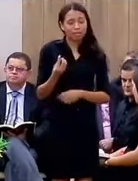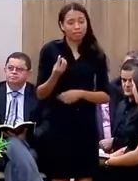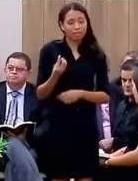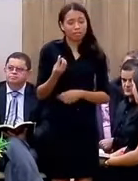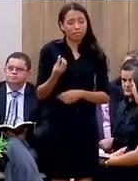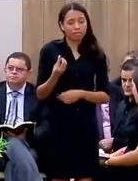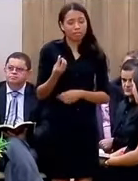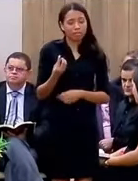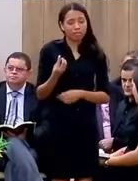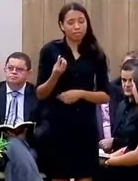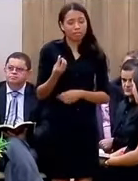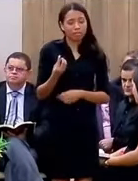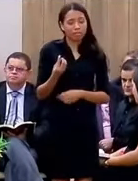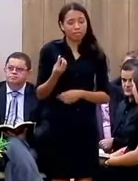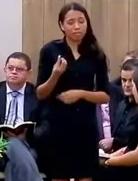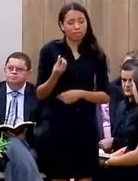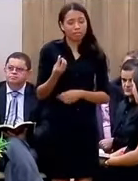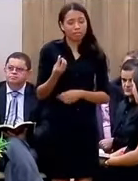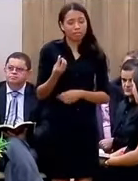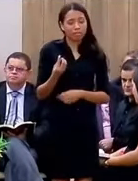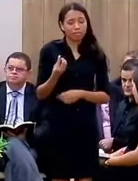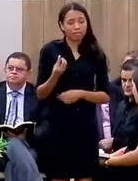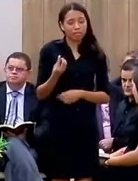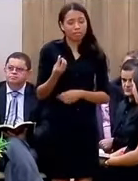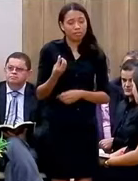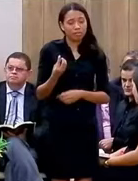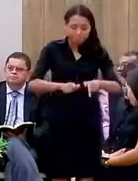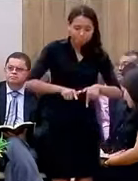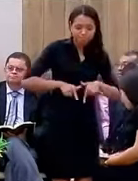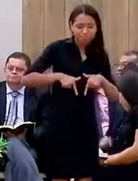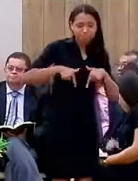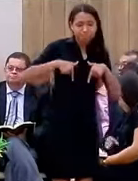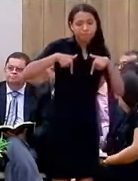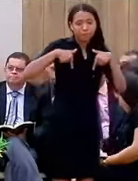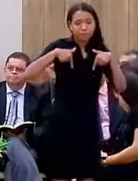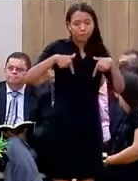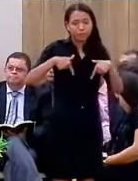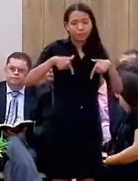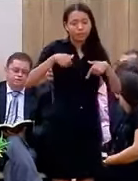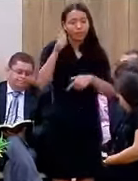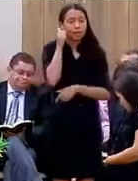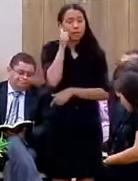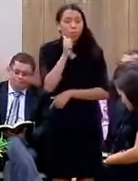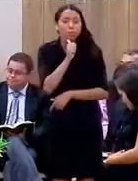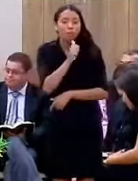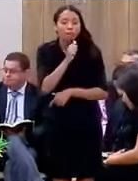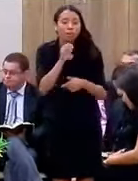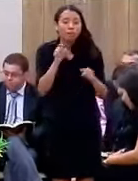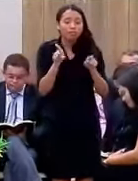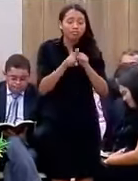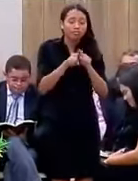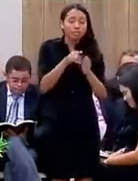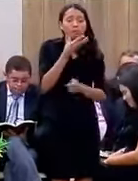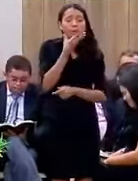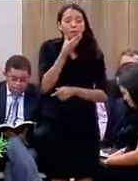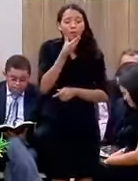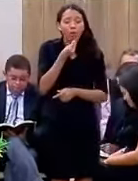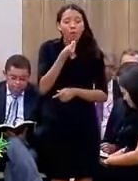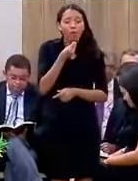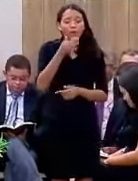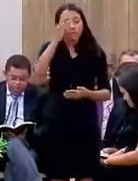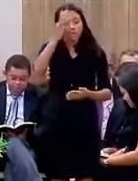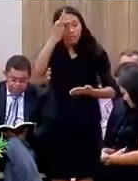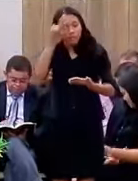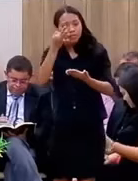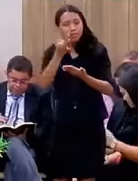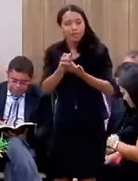elas são enfrentadas por homens e mulheres que têm fé, que têm coragem,